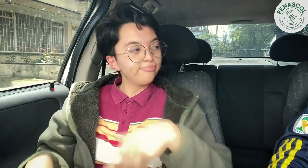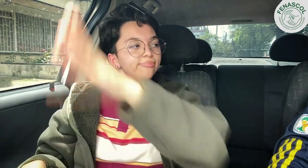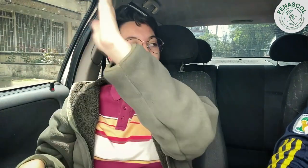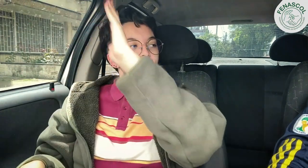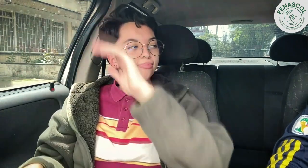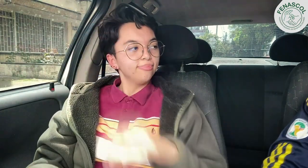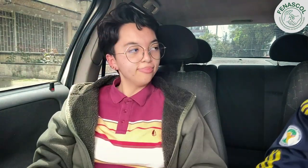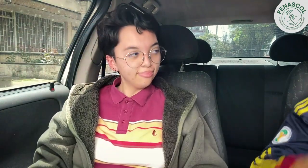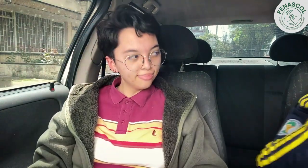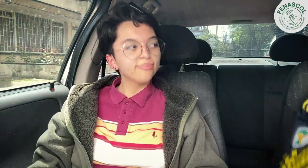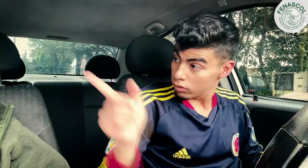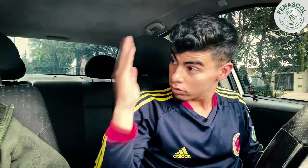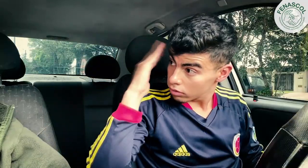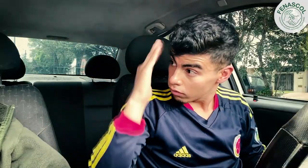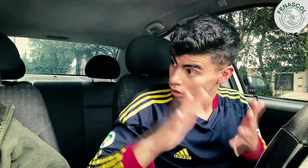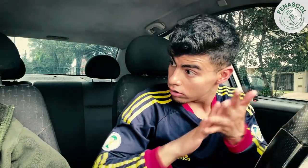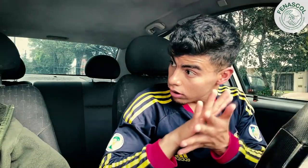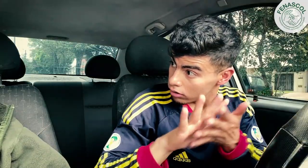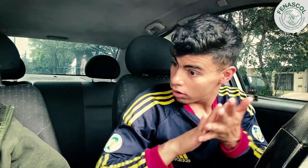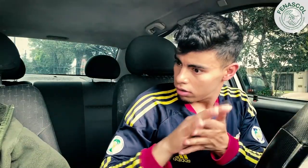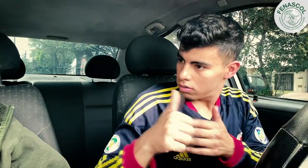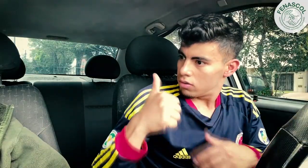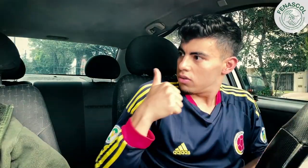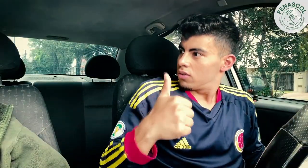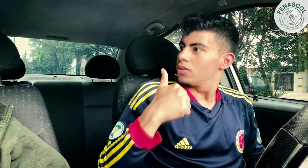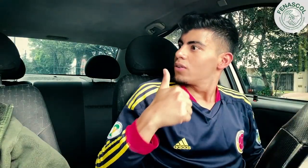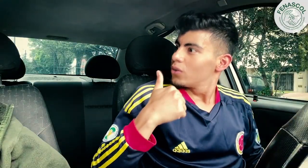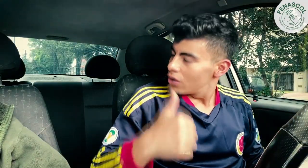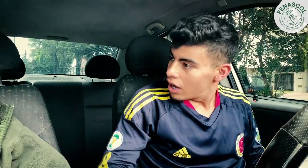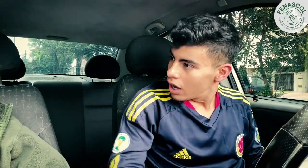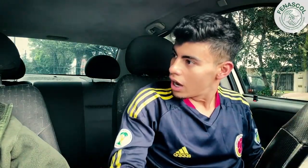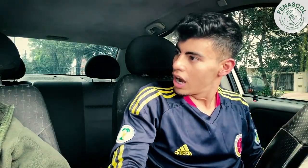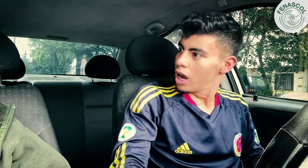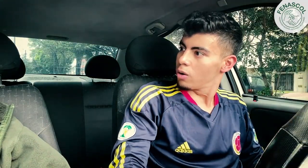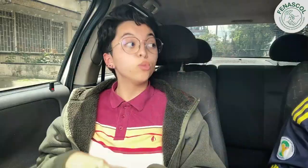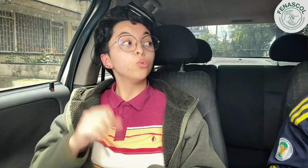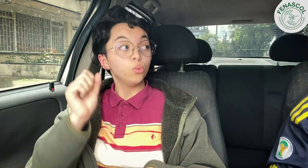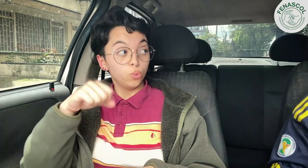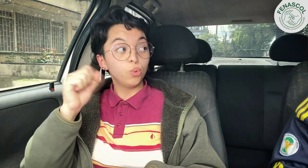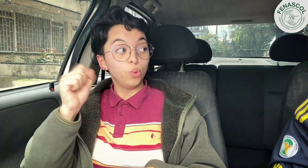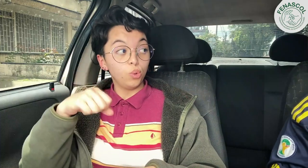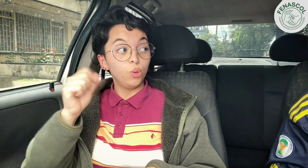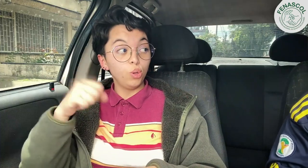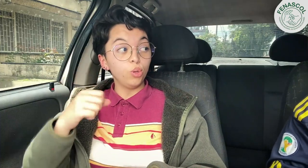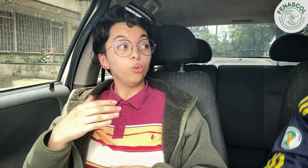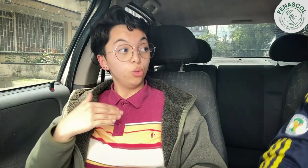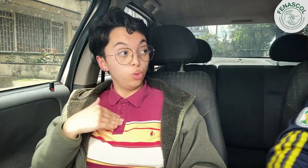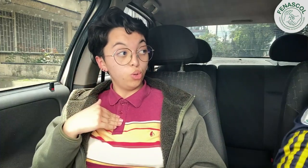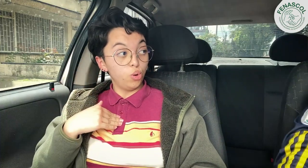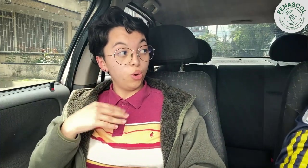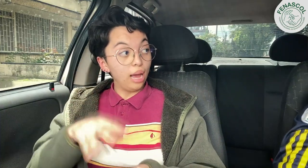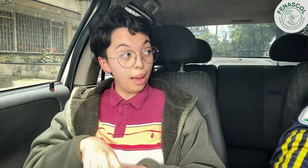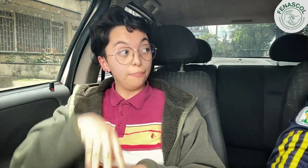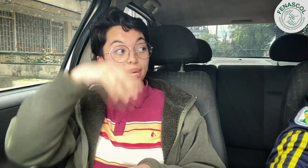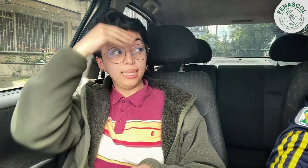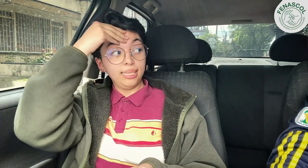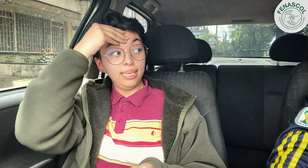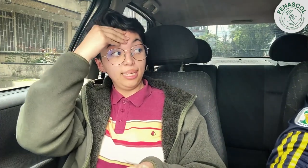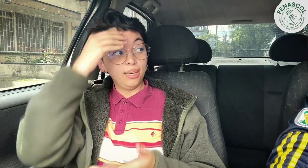así nos vamos sabes lengua de señas que bien así es yo he aprendido lengua